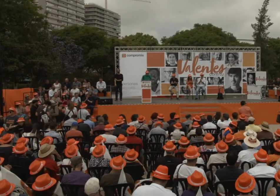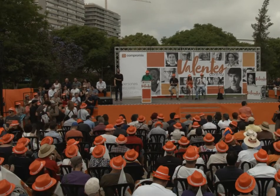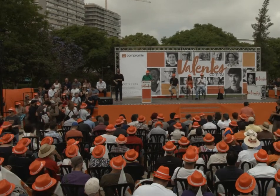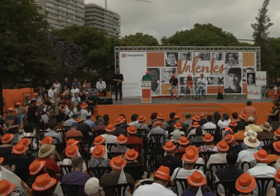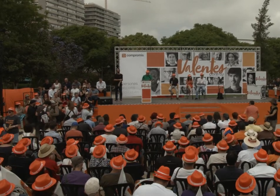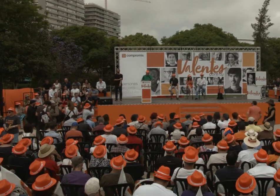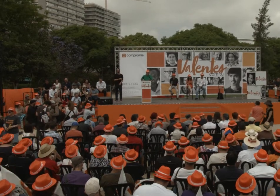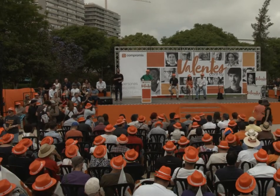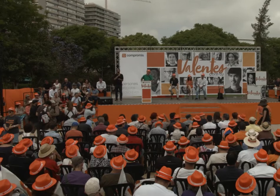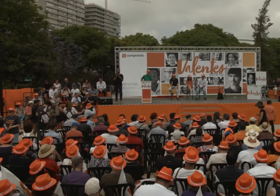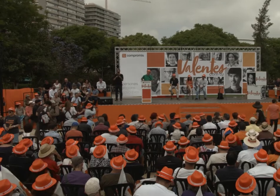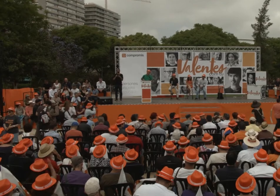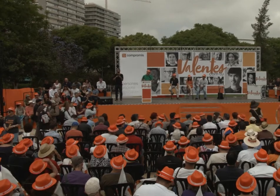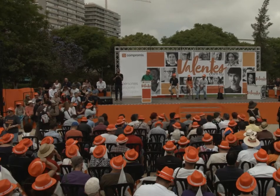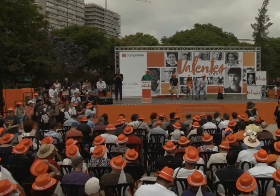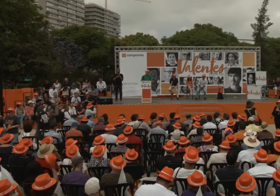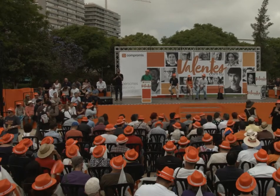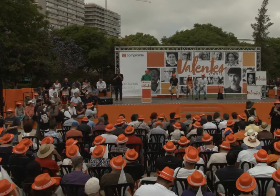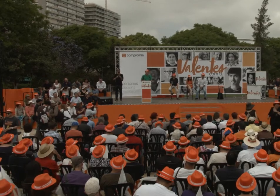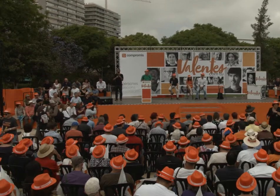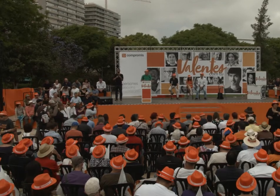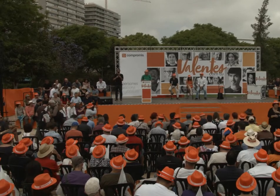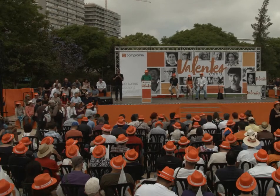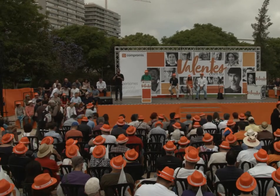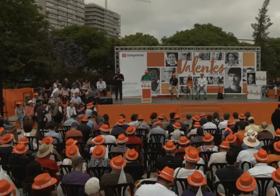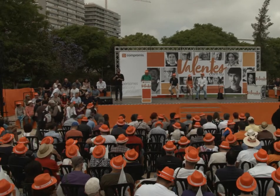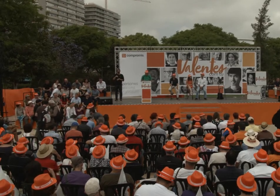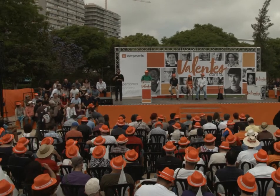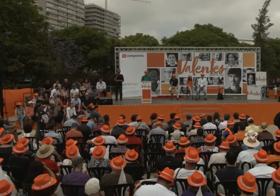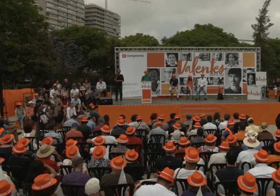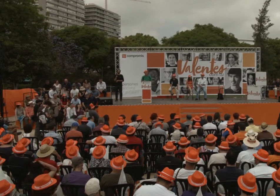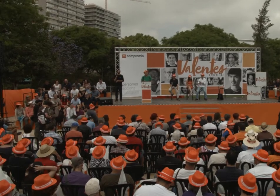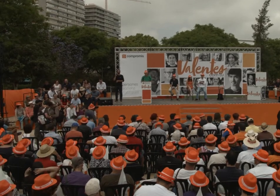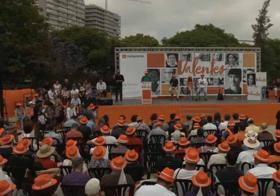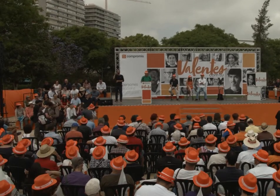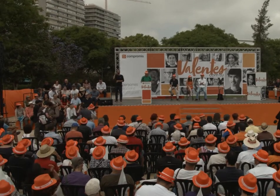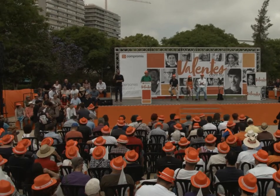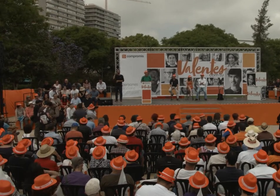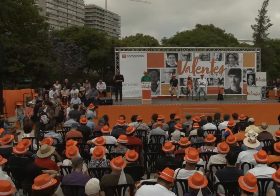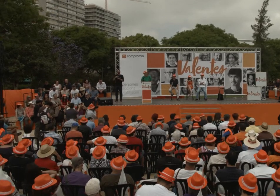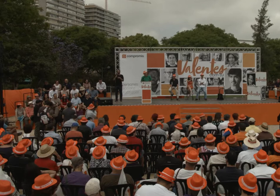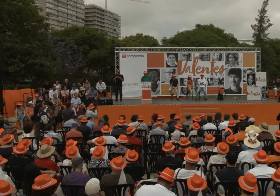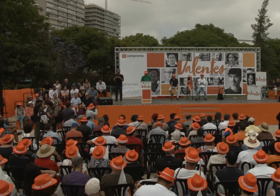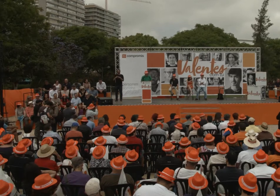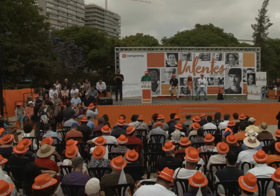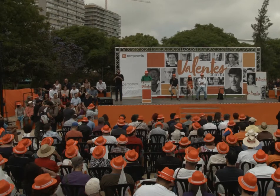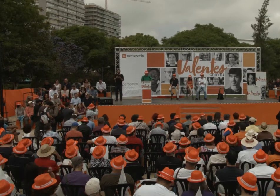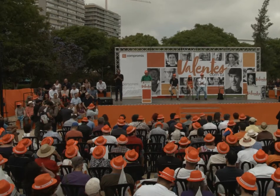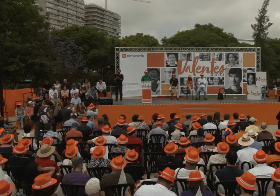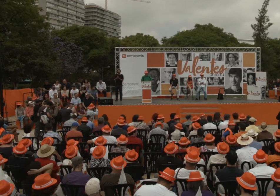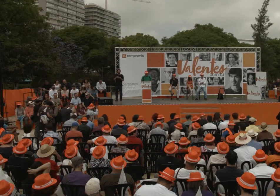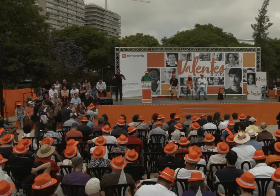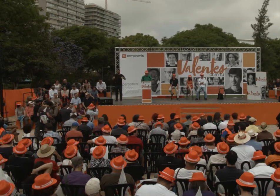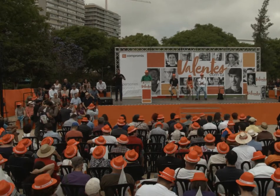La segona és que en aquestes noves coordenades de no bipartidista, la gent d'esquerres,